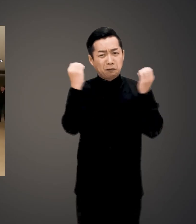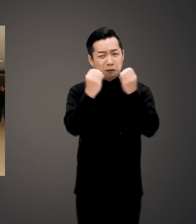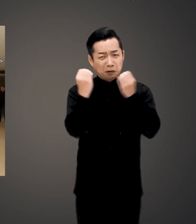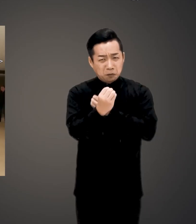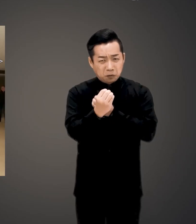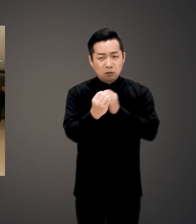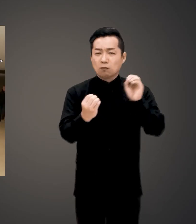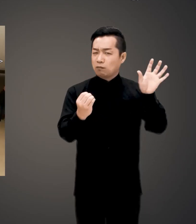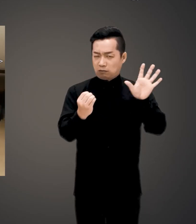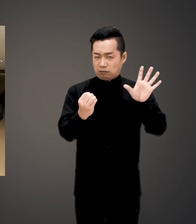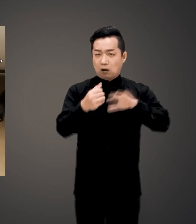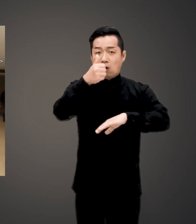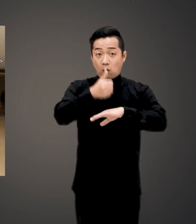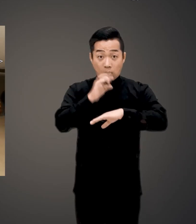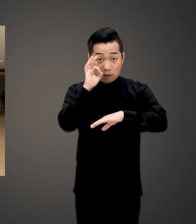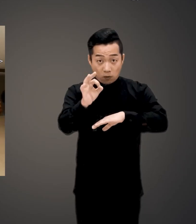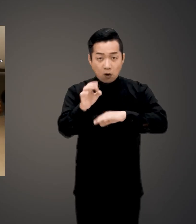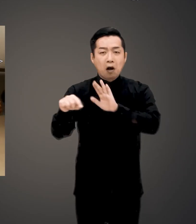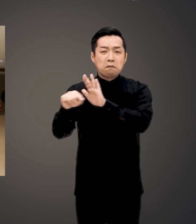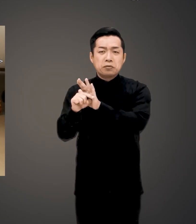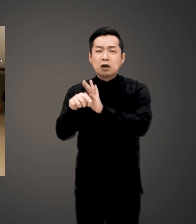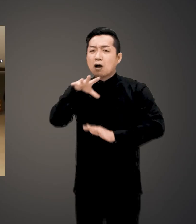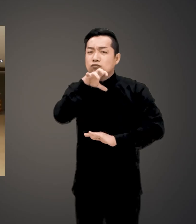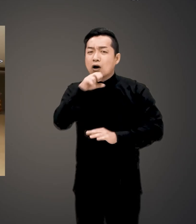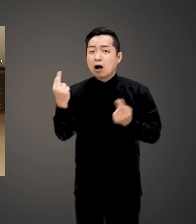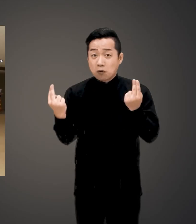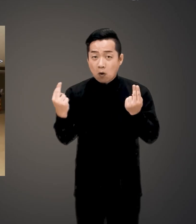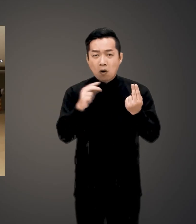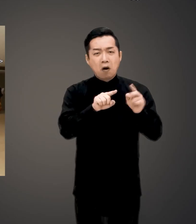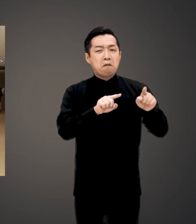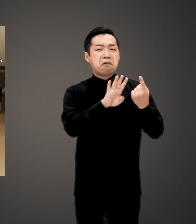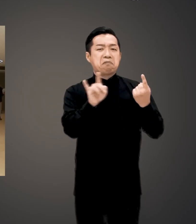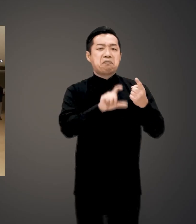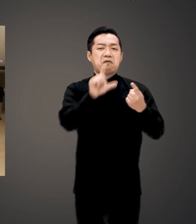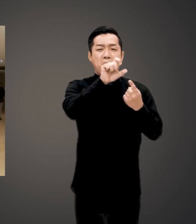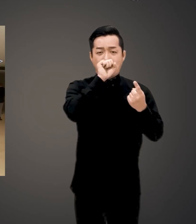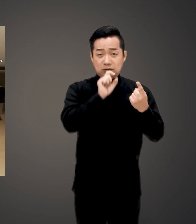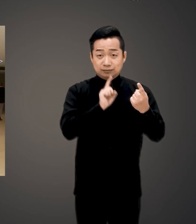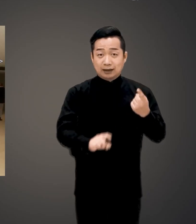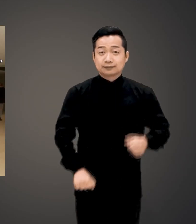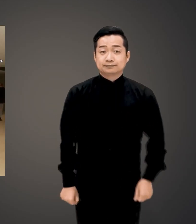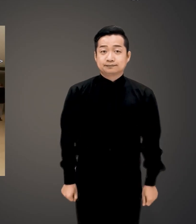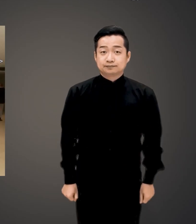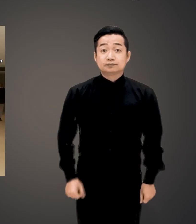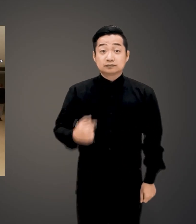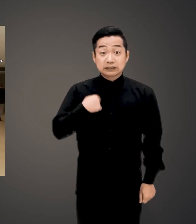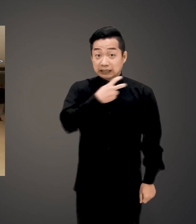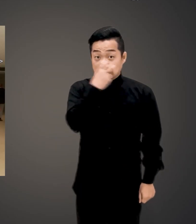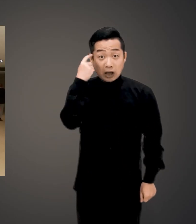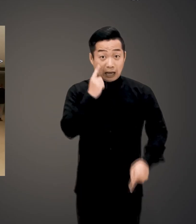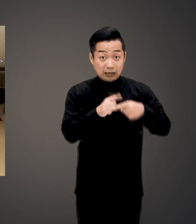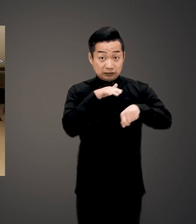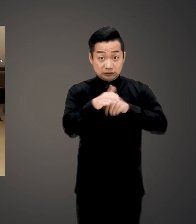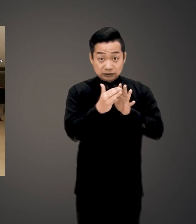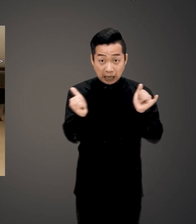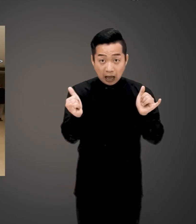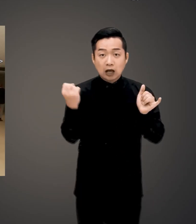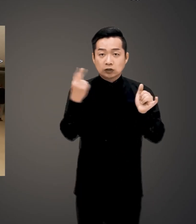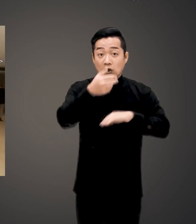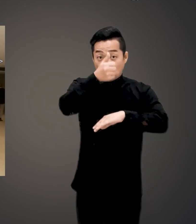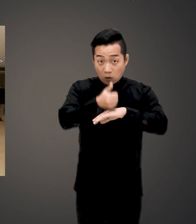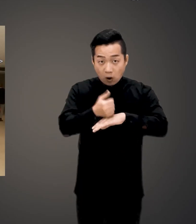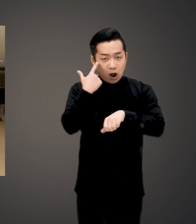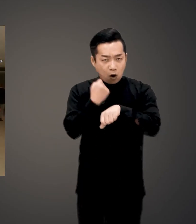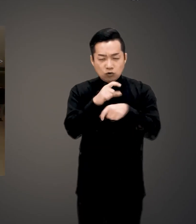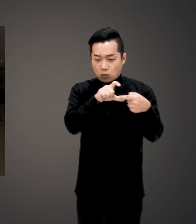realistisch, aber im Ergebnis 100-mal besser als eine realistisch-pessimistische Sicht. Und ich bin der Mann, der diesen Optimismus